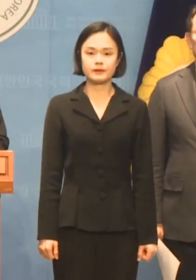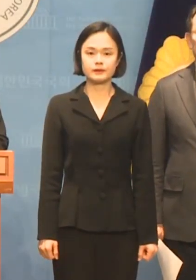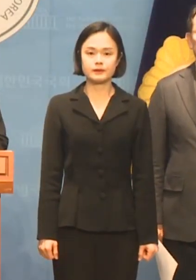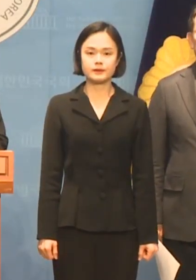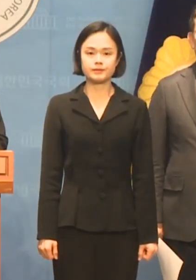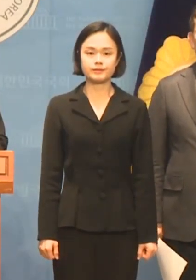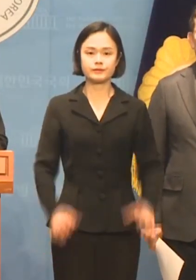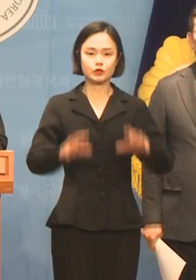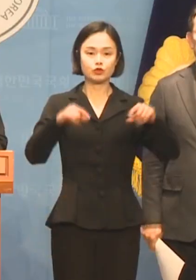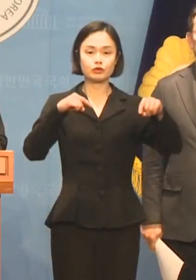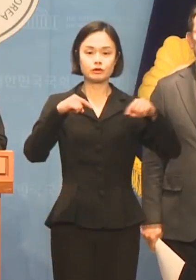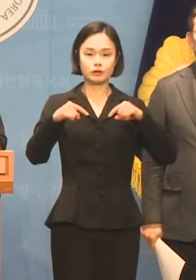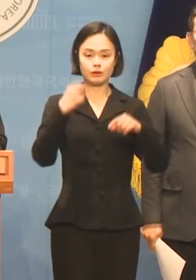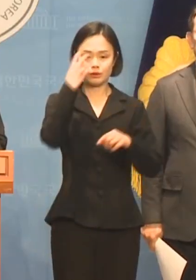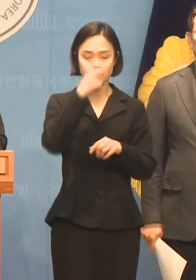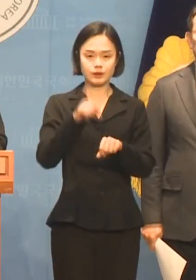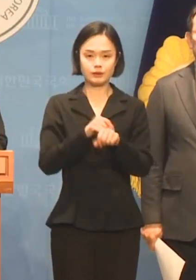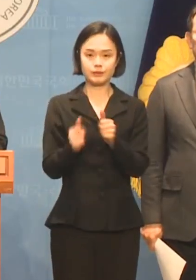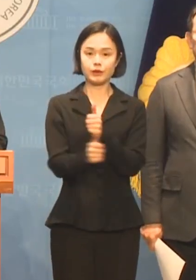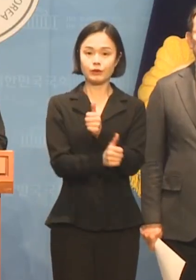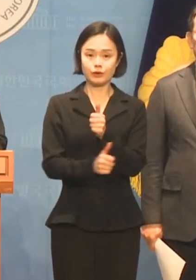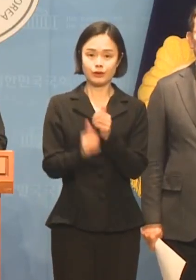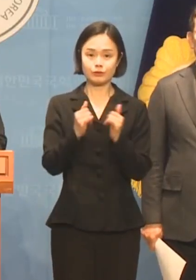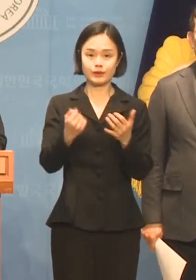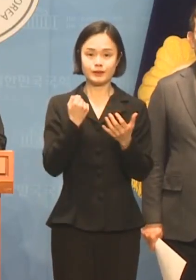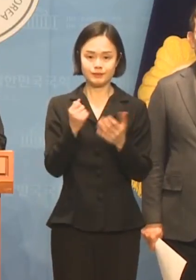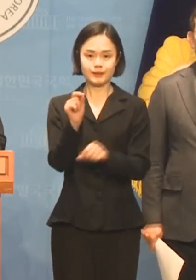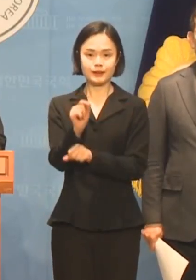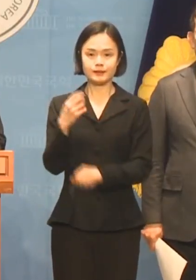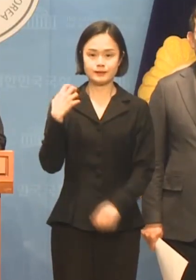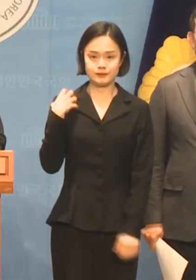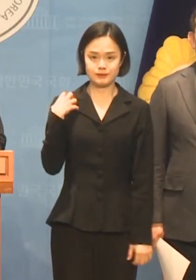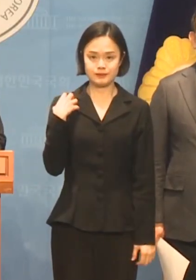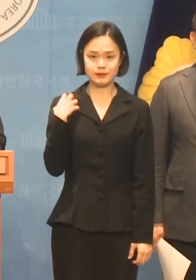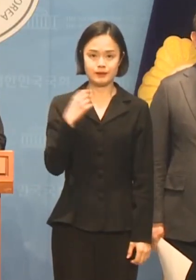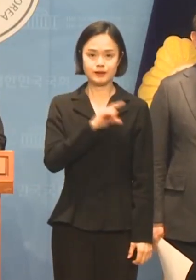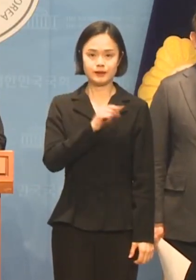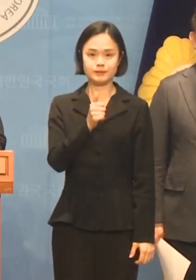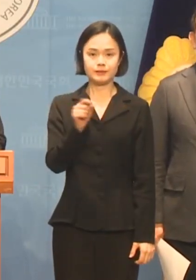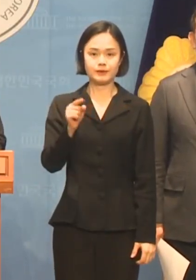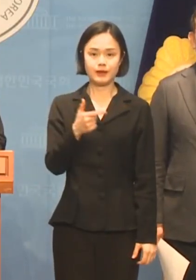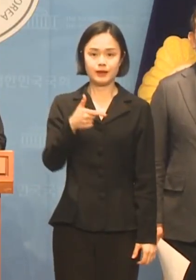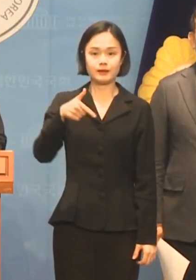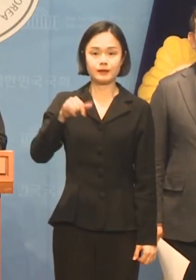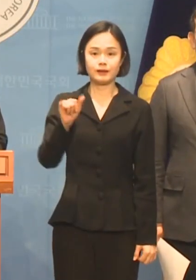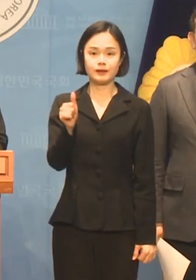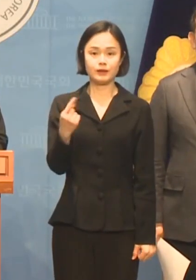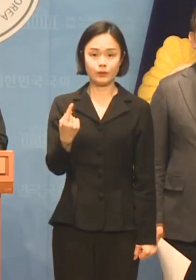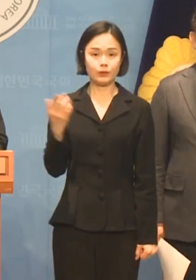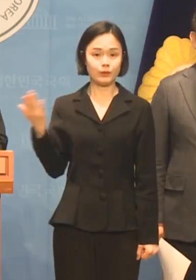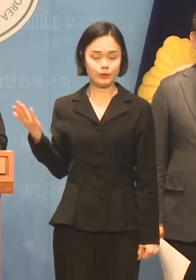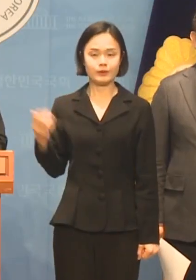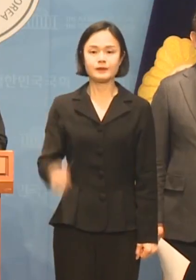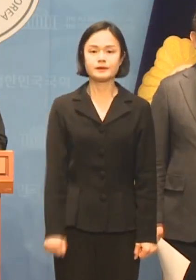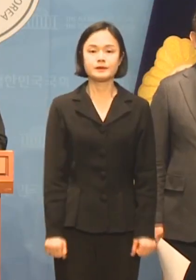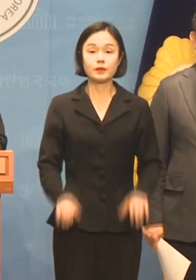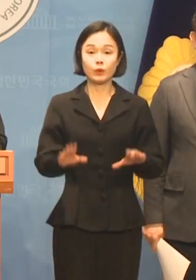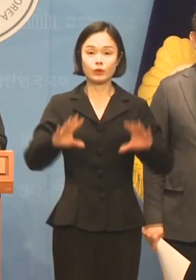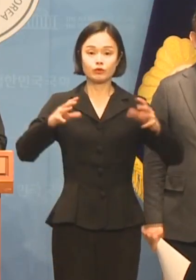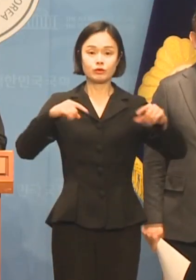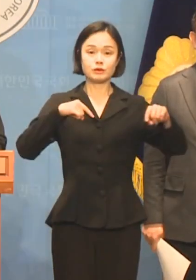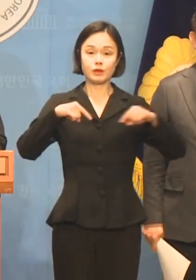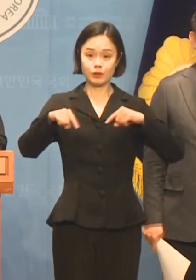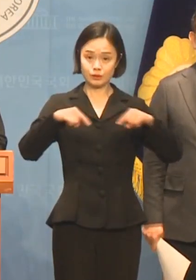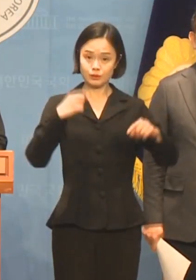국정조사 특별위원회 국민의힘 간사를 맡고 있는 한기호 의원입니다. 오늘은 국정조사 특위